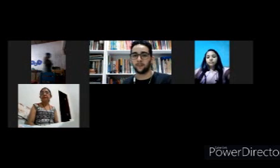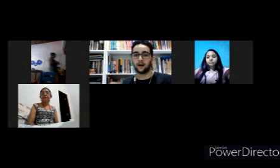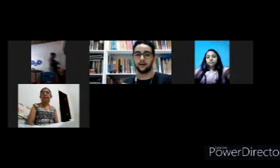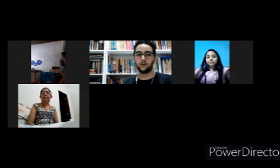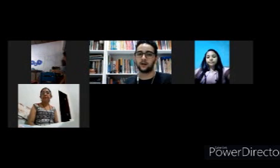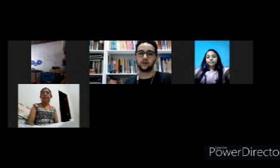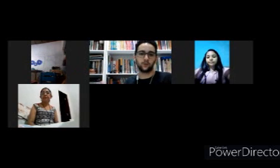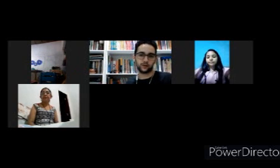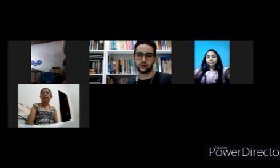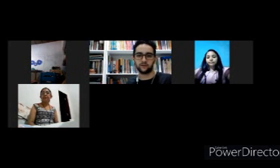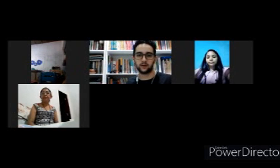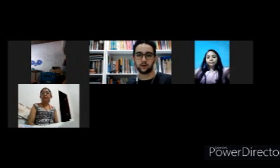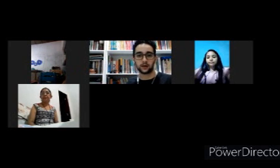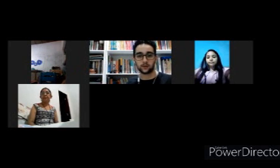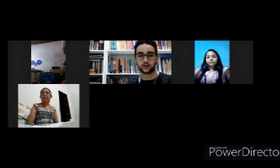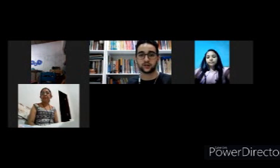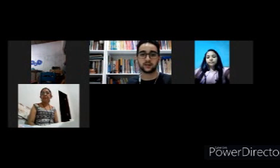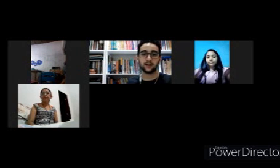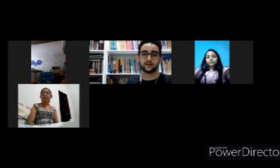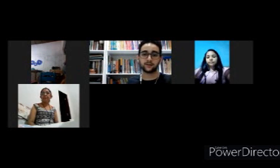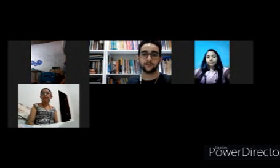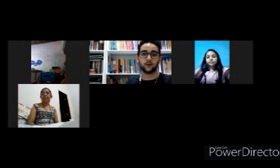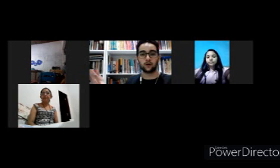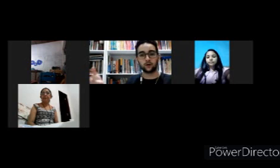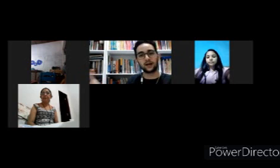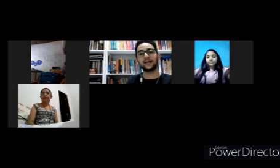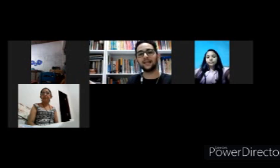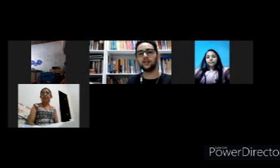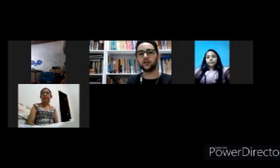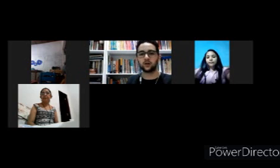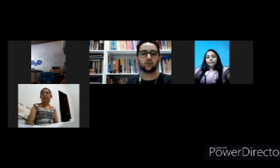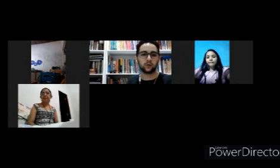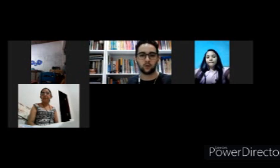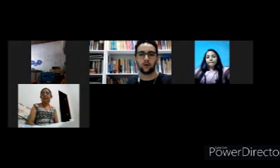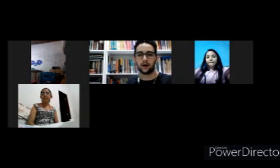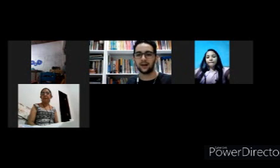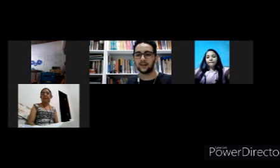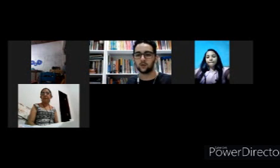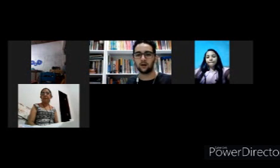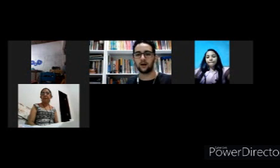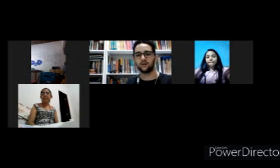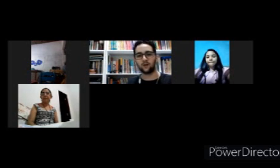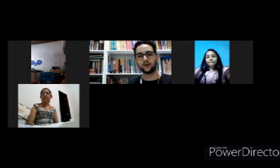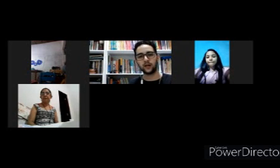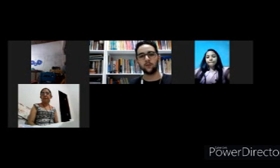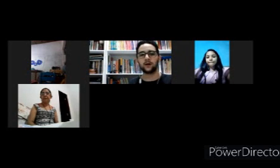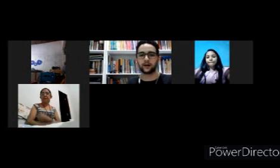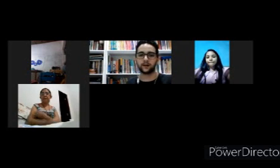a linguagem, como a gente está vendo agora, é a linguagem de sinais. É uma característica cultural. A linguagem é uma